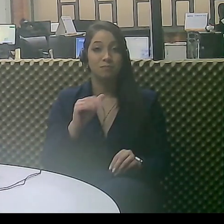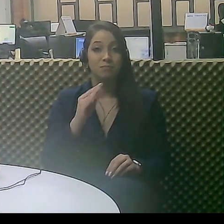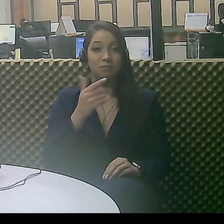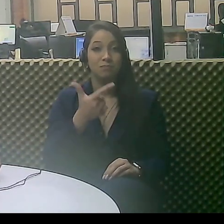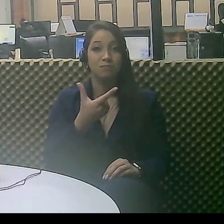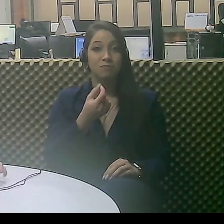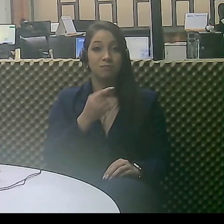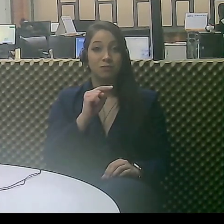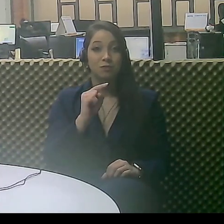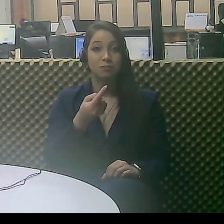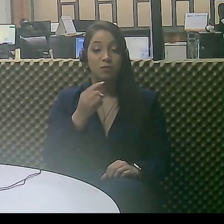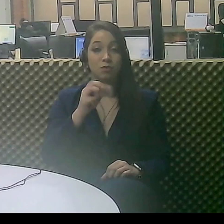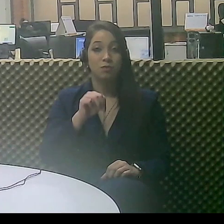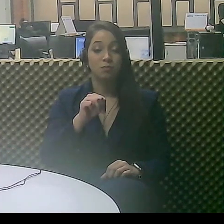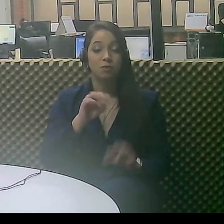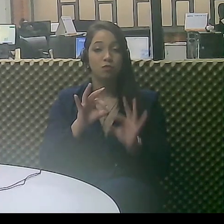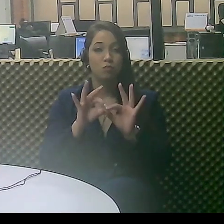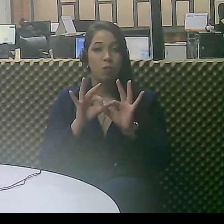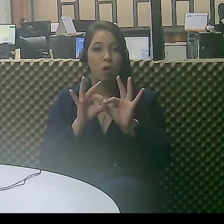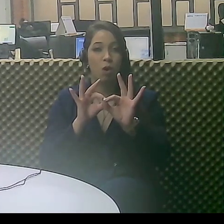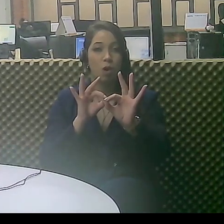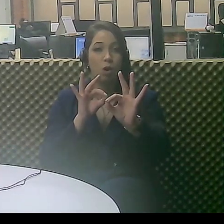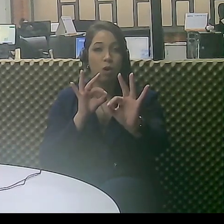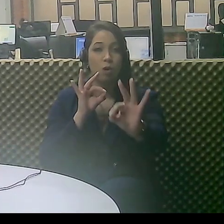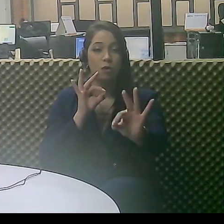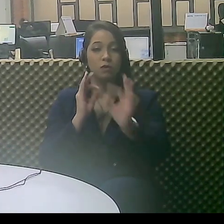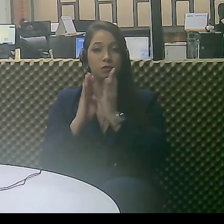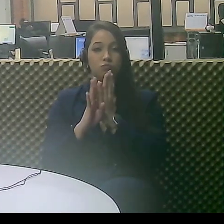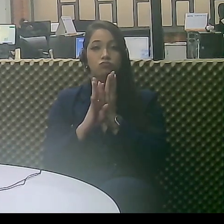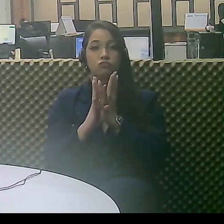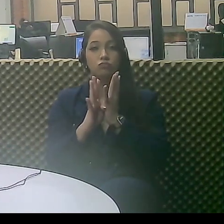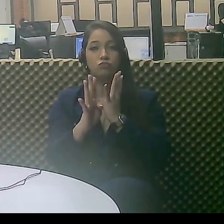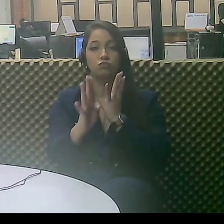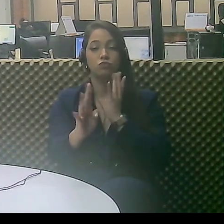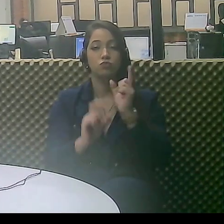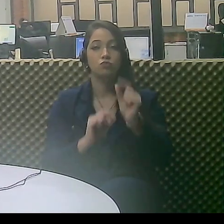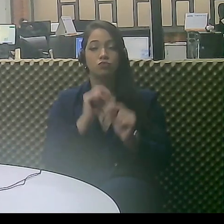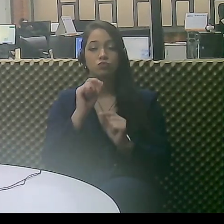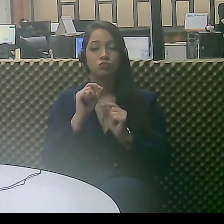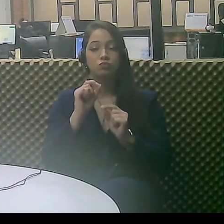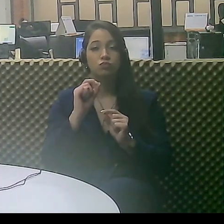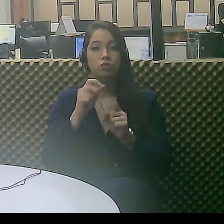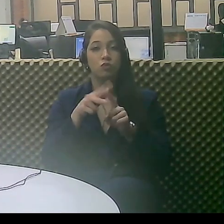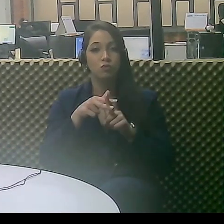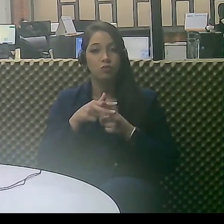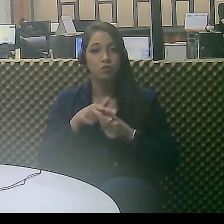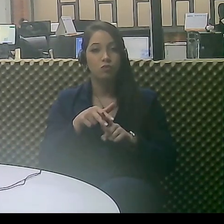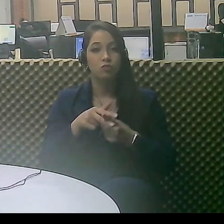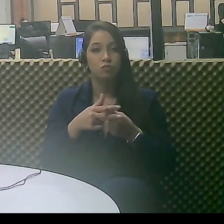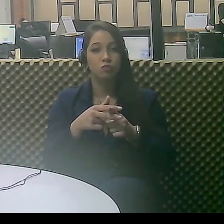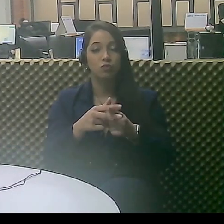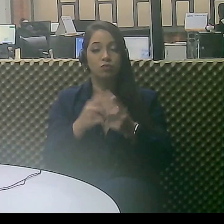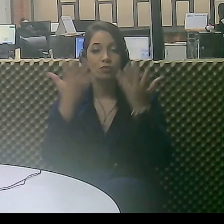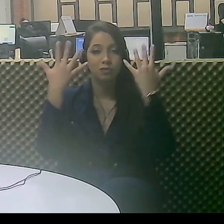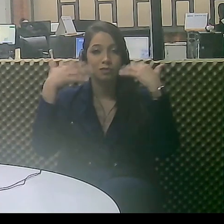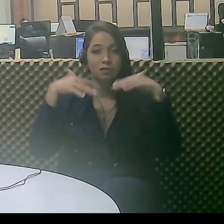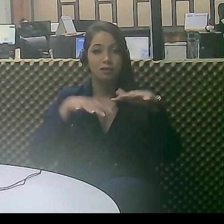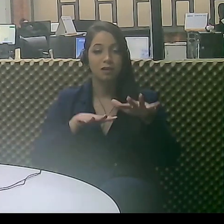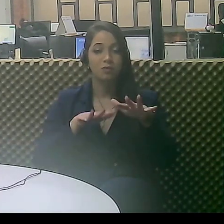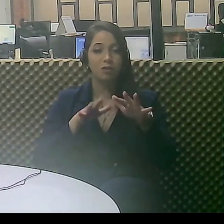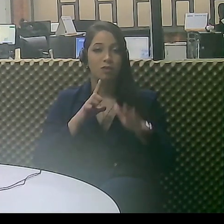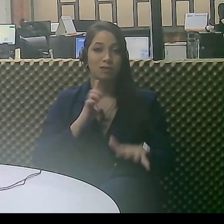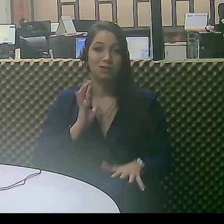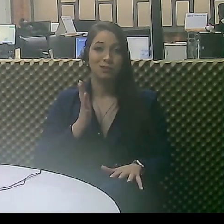20.000 M lineares de cerca com a intenção de realizar a manutenção do recurso natural já